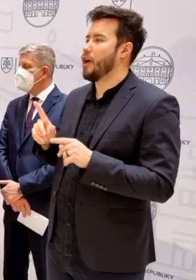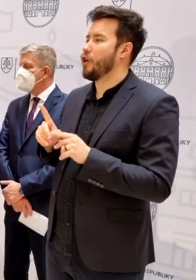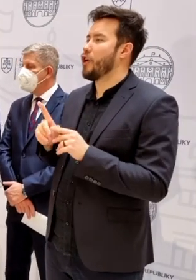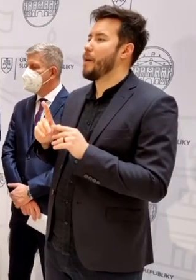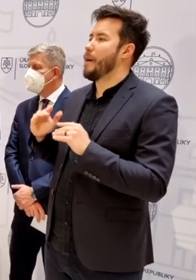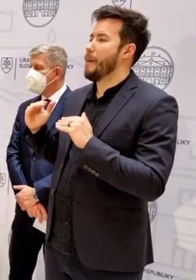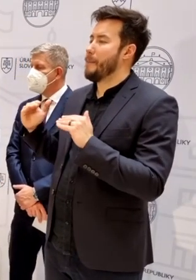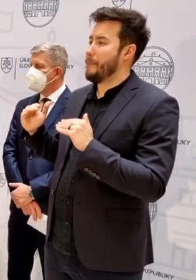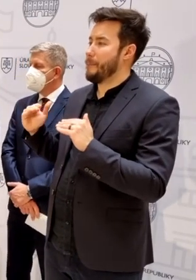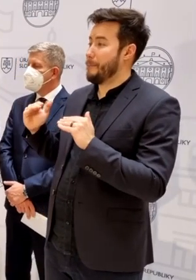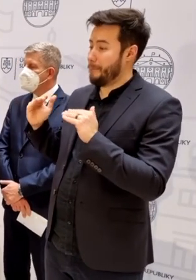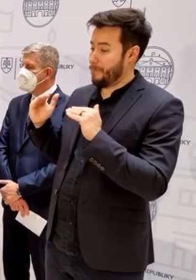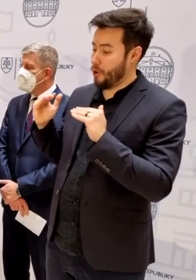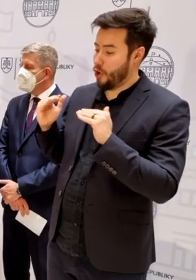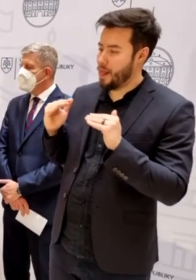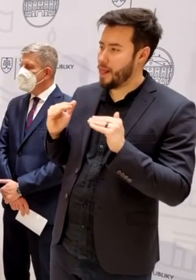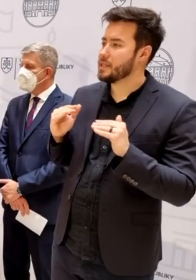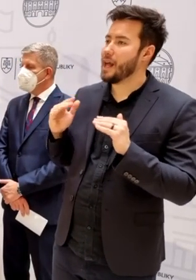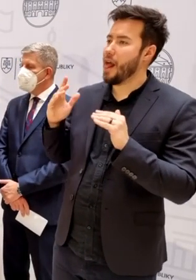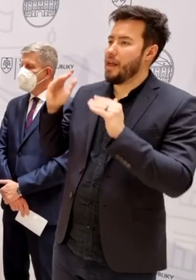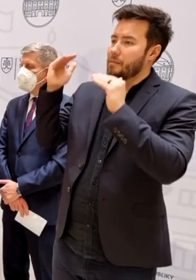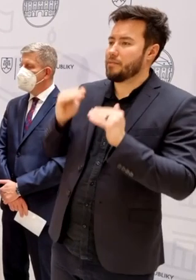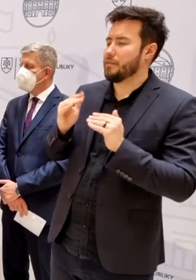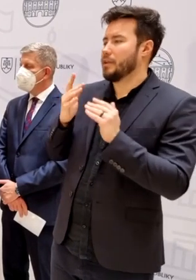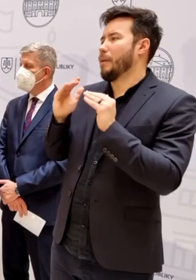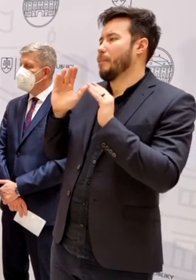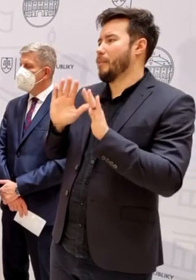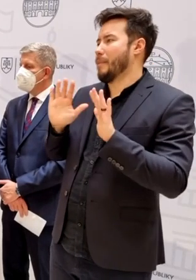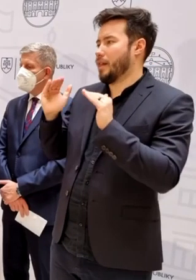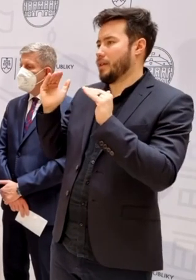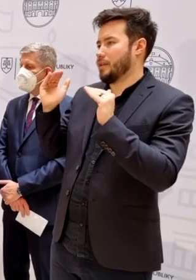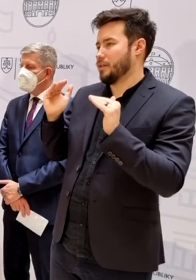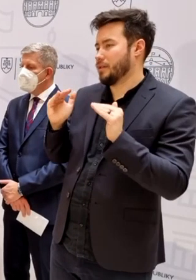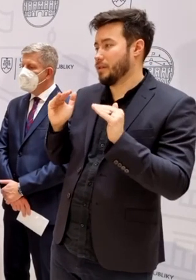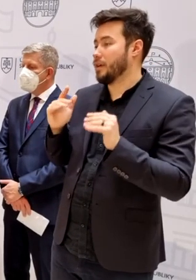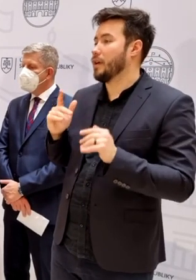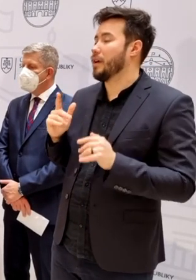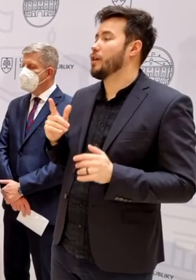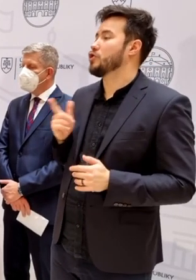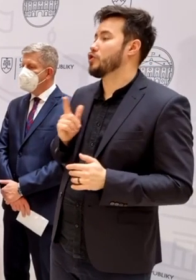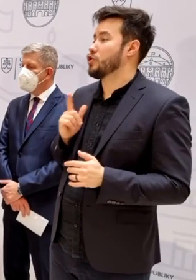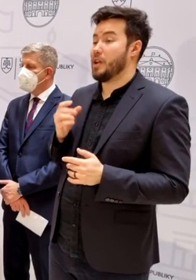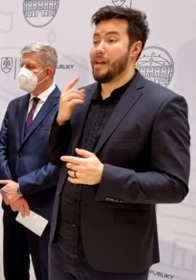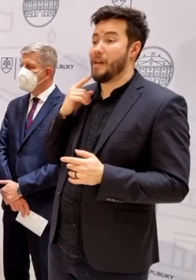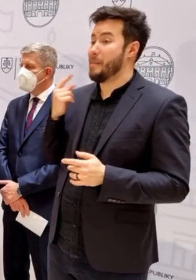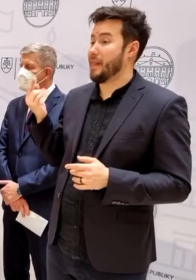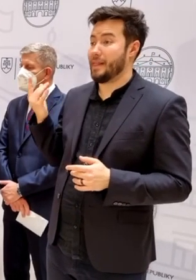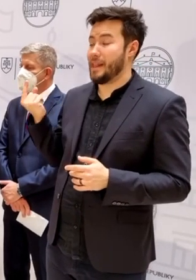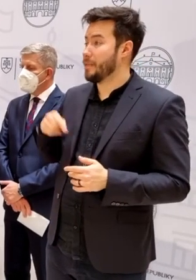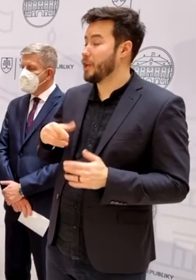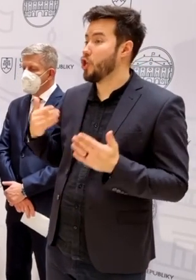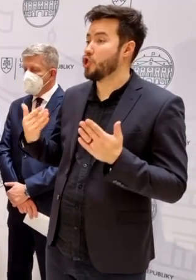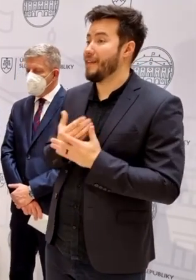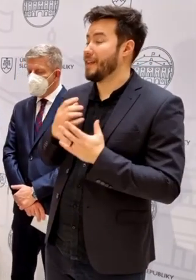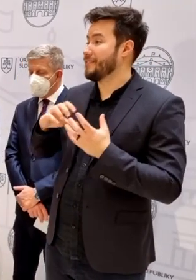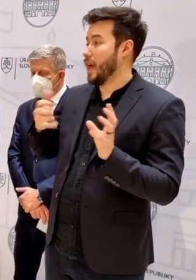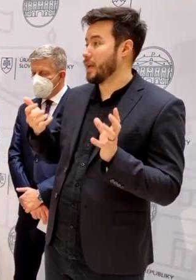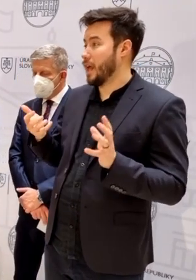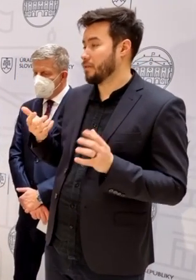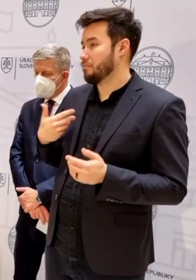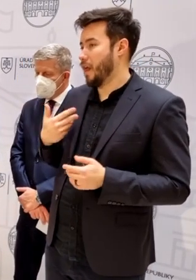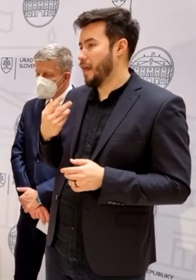spomaleniu toho poklesu alebo stabilizácie. Pokiaľ sa nejaký ďalší variant neobjaví, čo teraz by sme už o tom